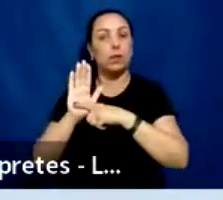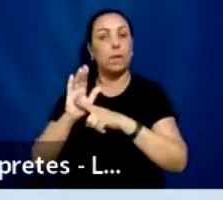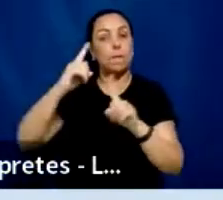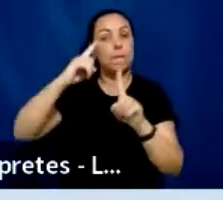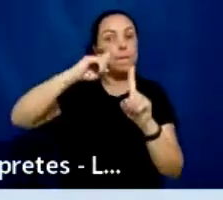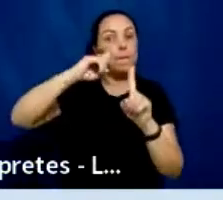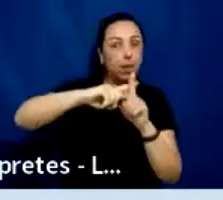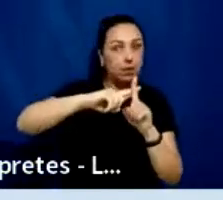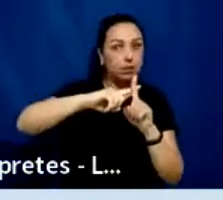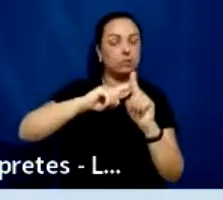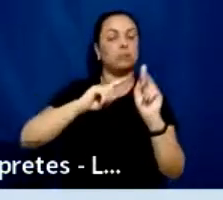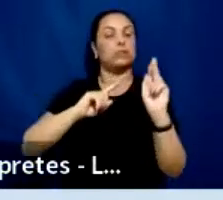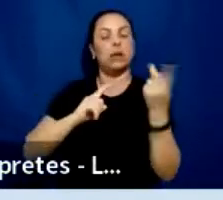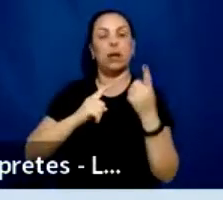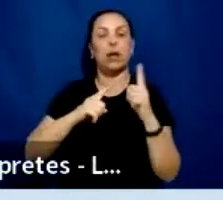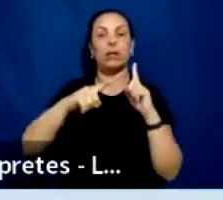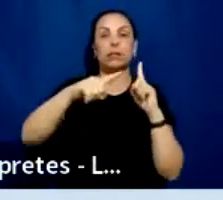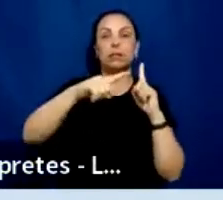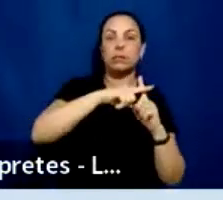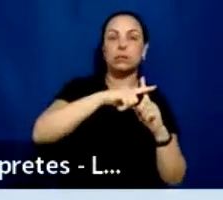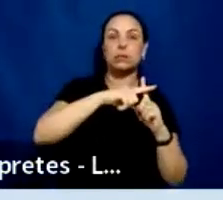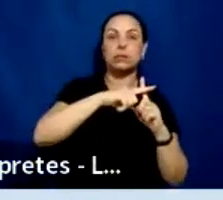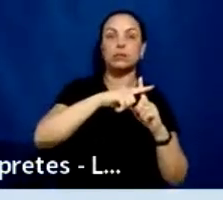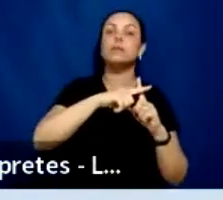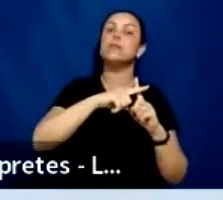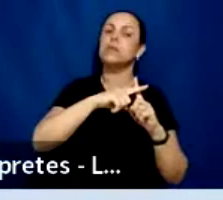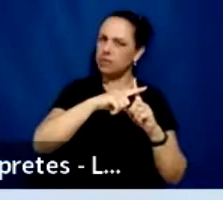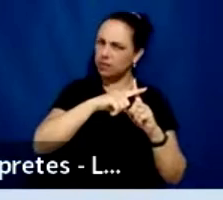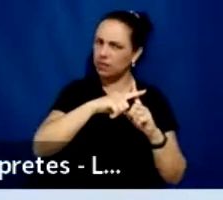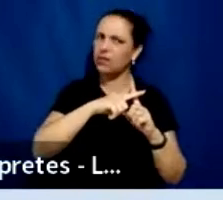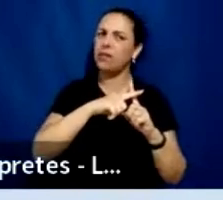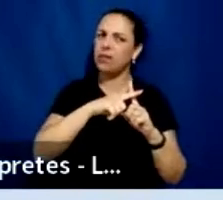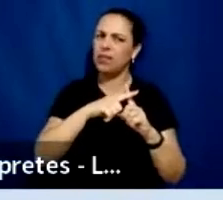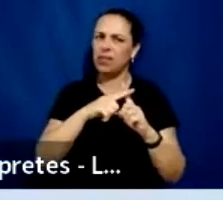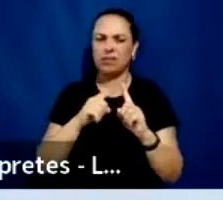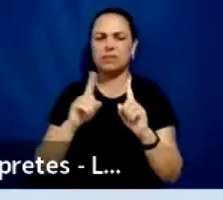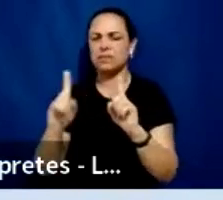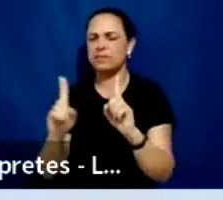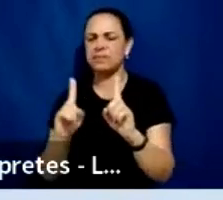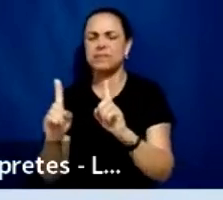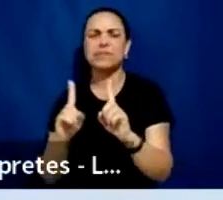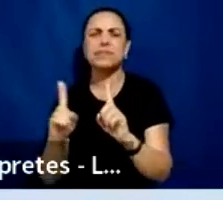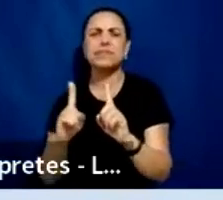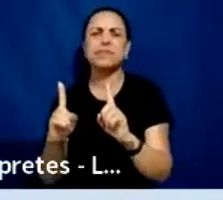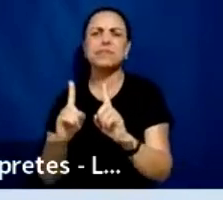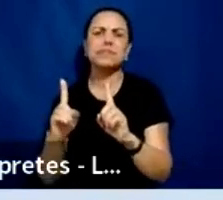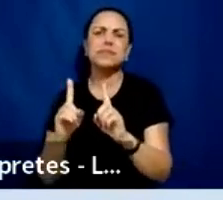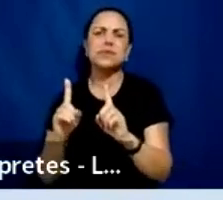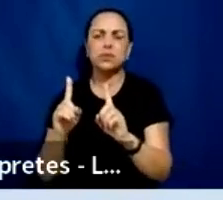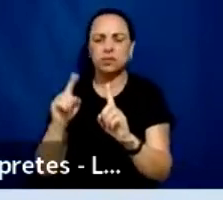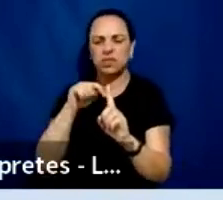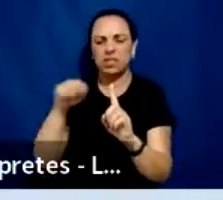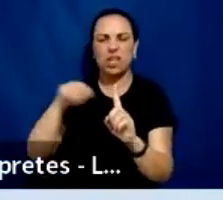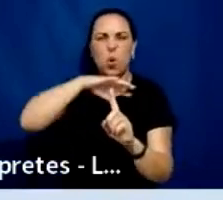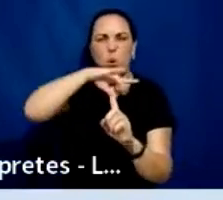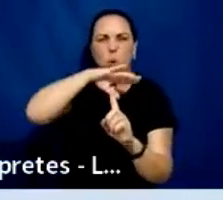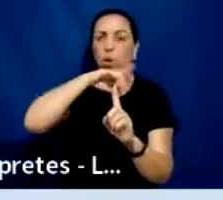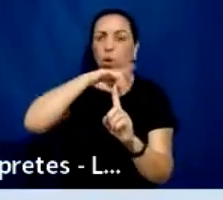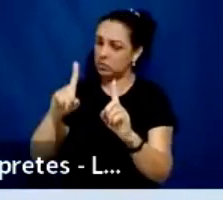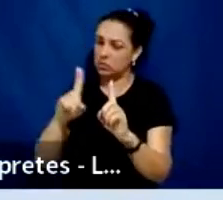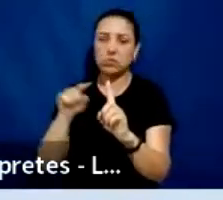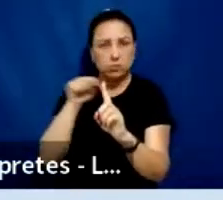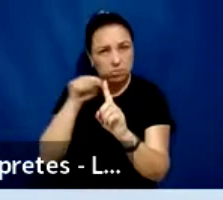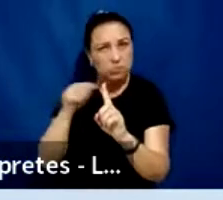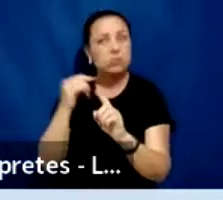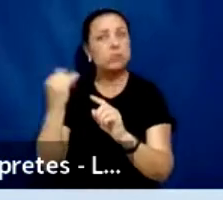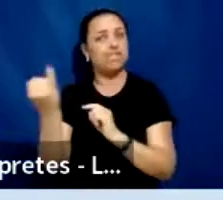hidrogênio. Esse íons de hidroxila é muito importante também para o funcionamento do